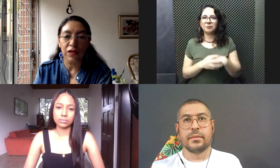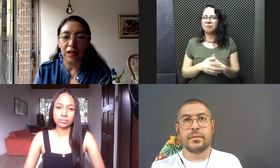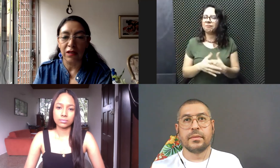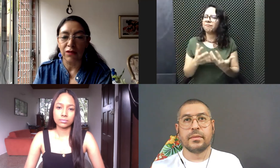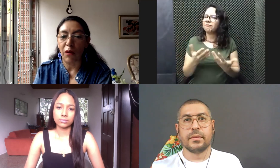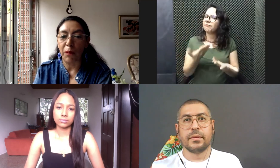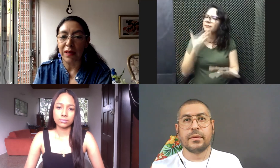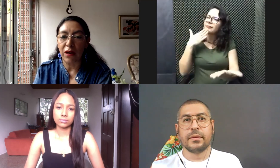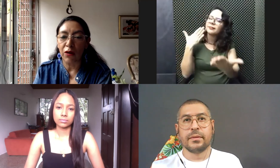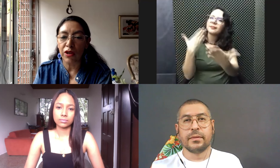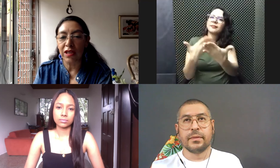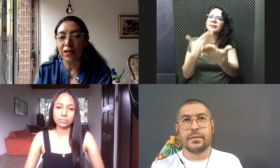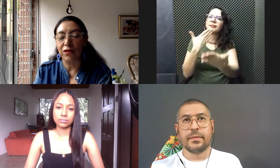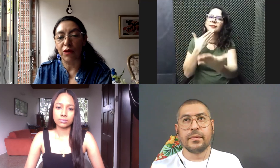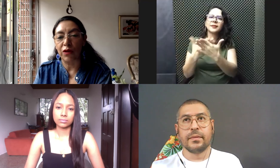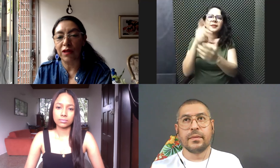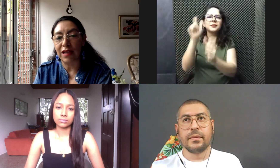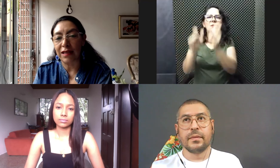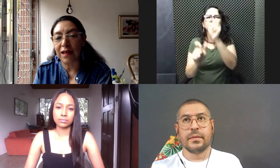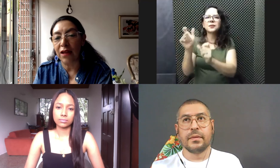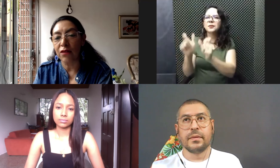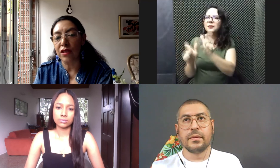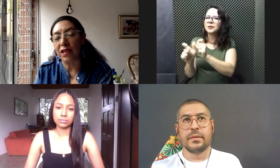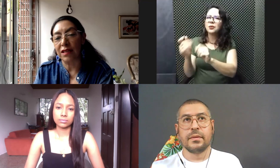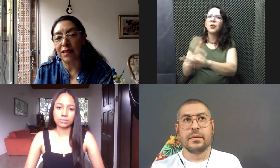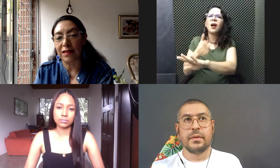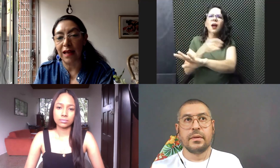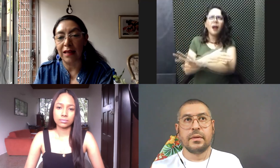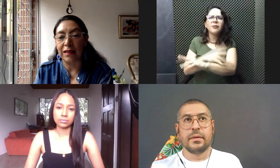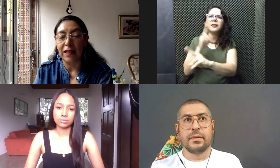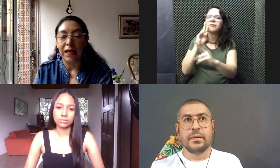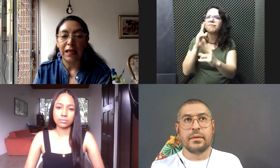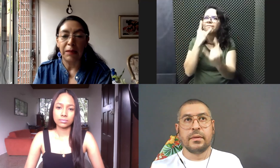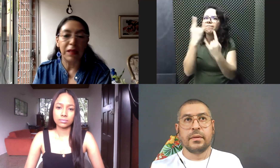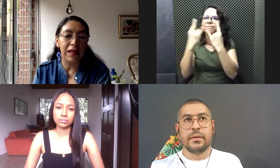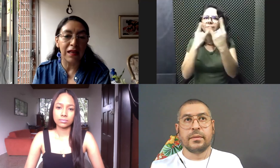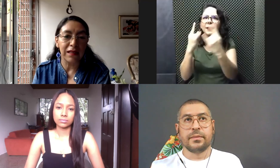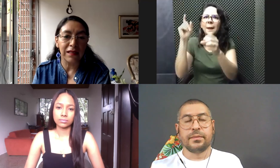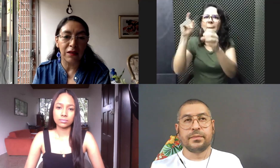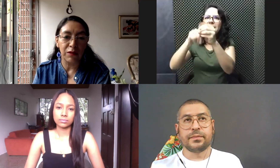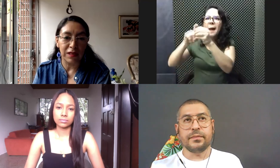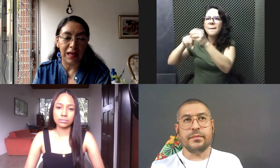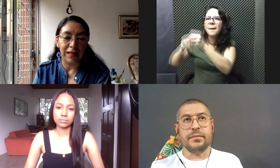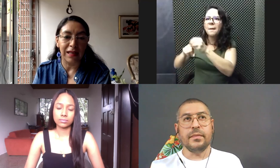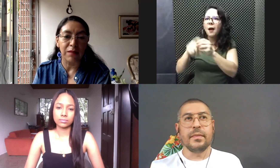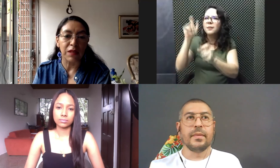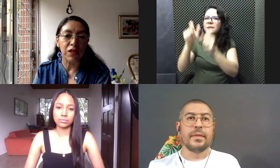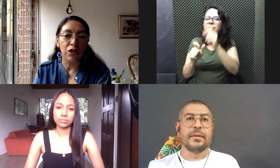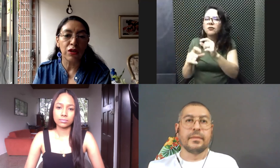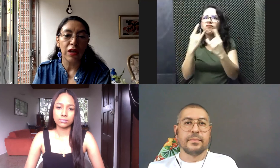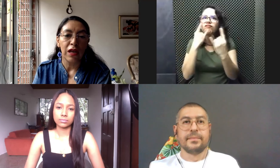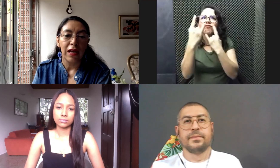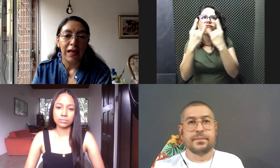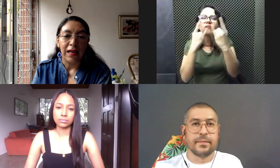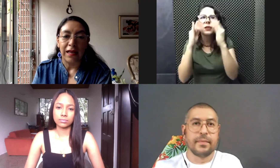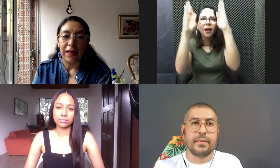todos quienes nos acompañan hoy, quienes estuvieron interesados y quienes están pendientes de nuestra